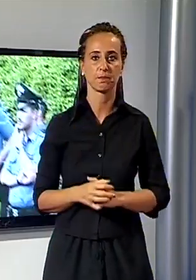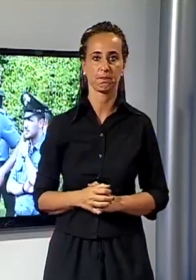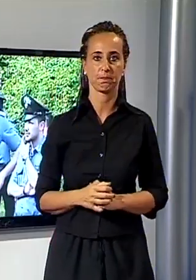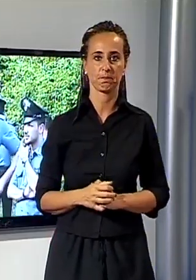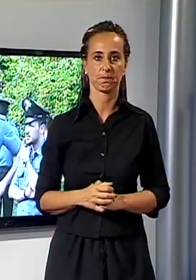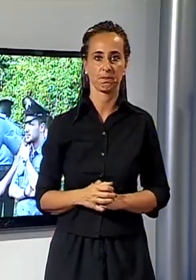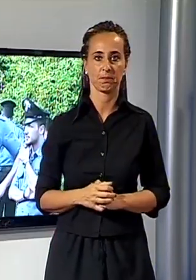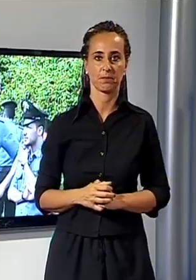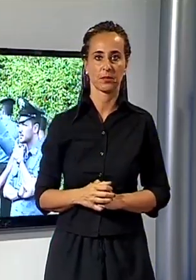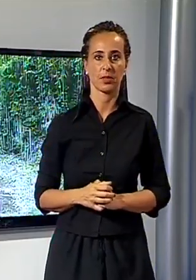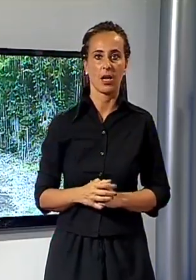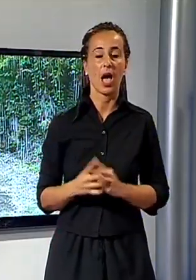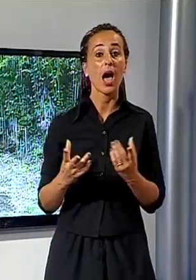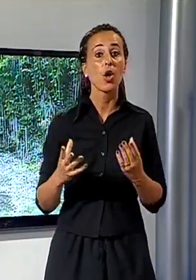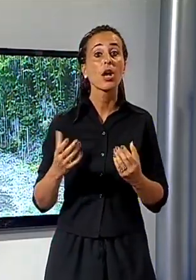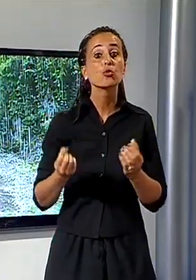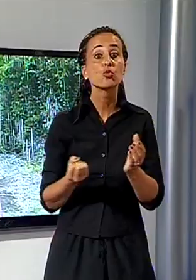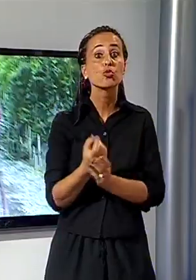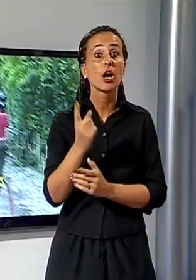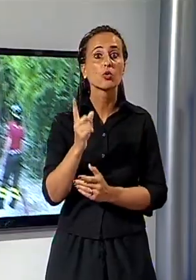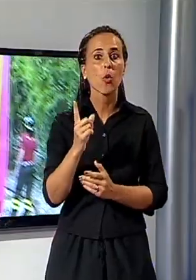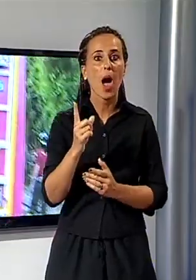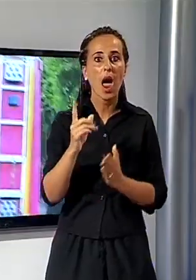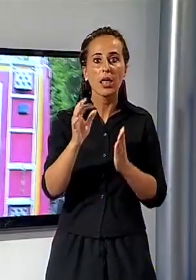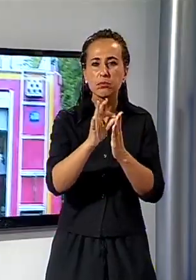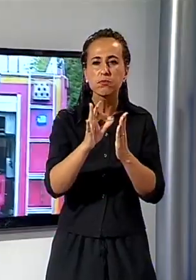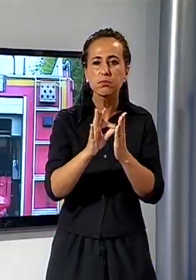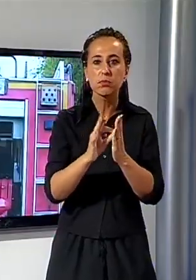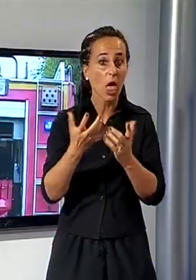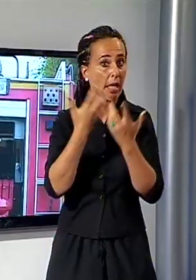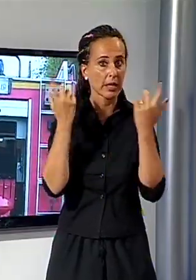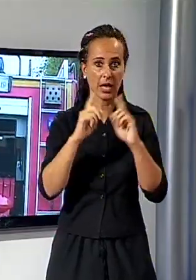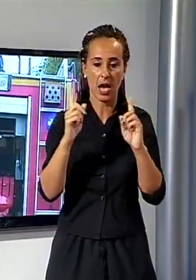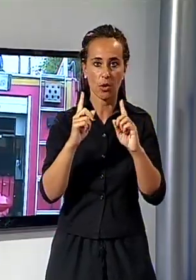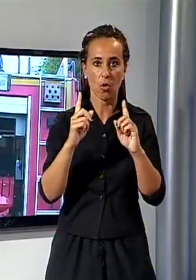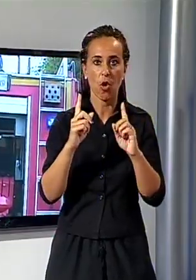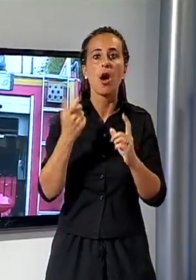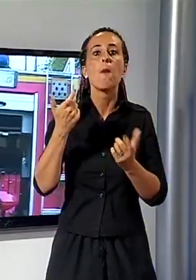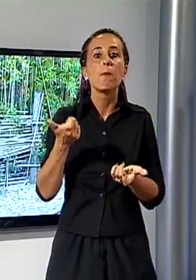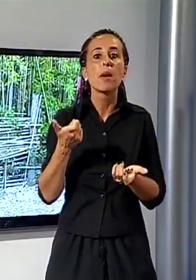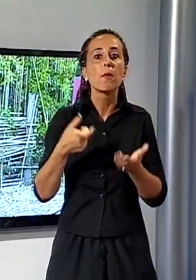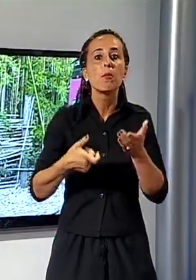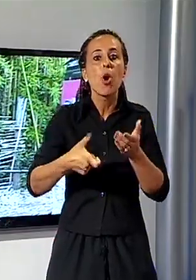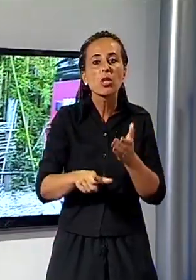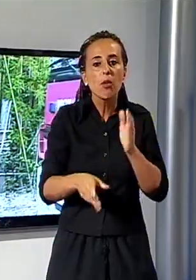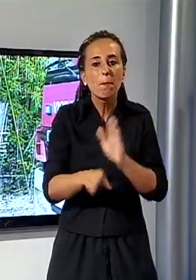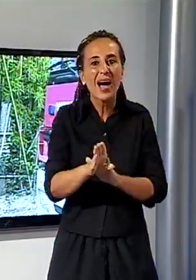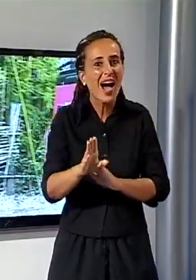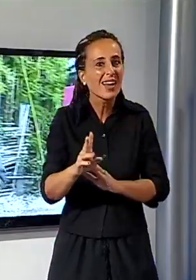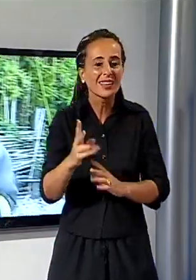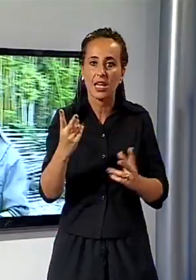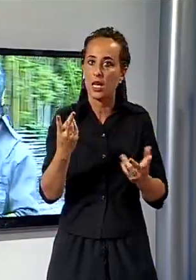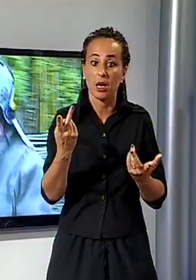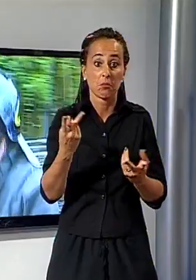fuoco e dei carabinieri di Capezzano, ma molto probabilmente potrebbe trattarsi di fiamme dolose, era visibile anche da viareggio con una grossa